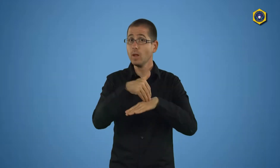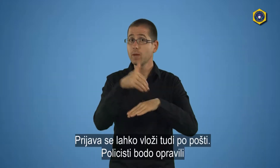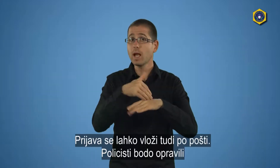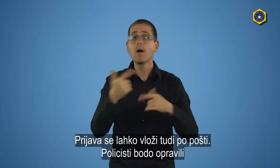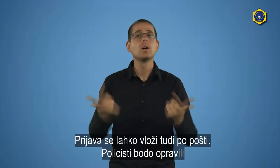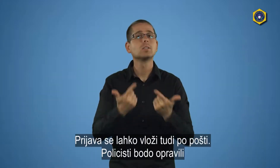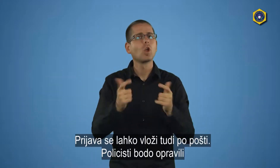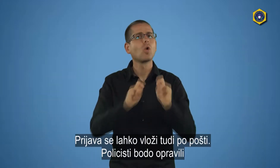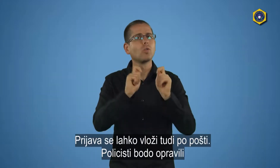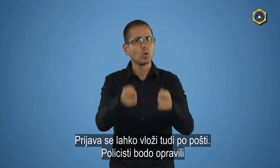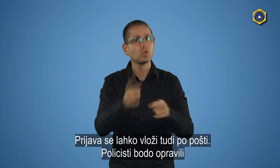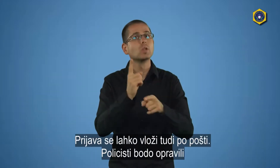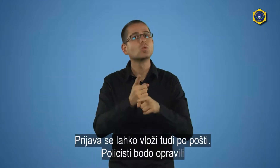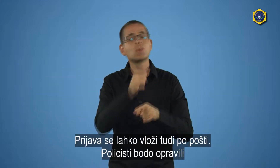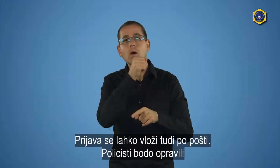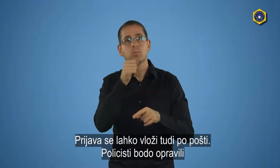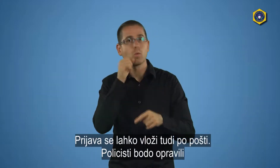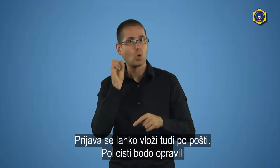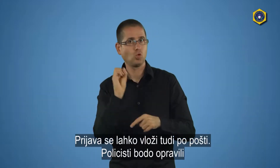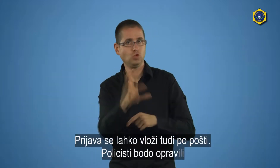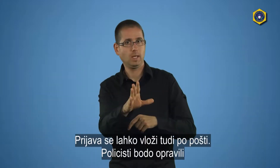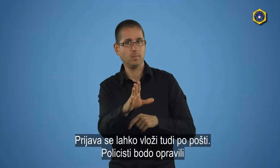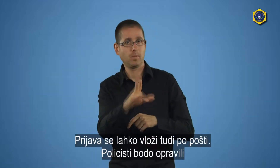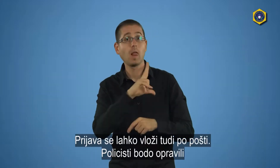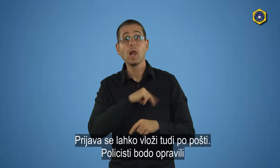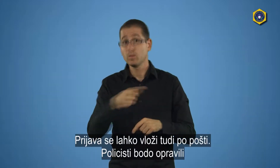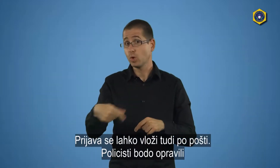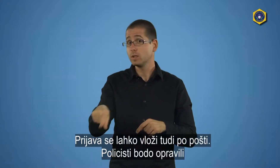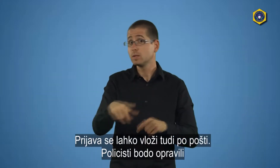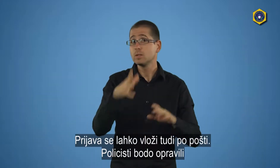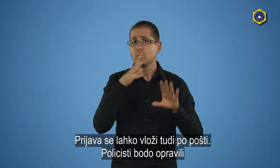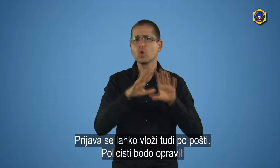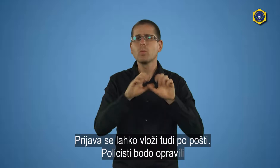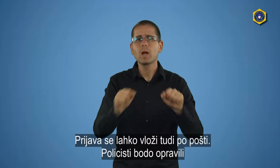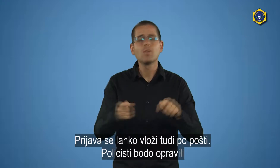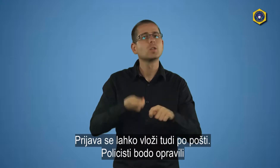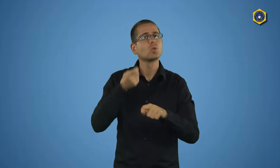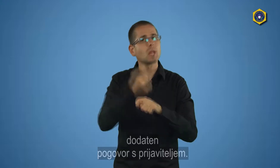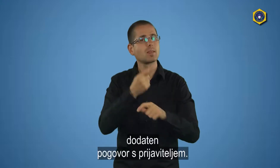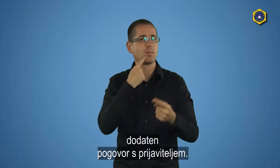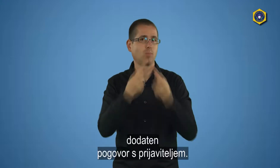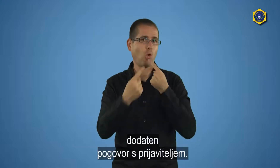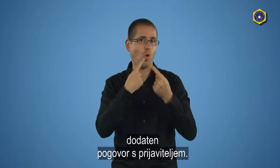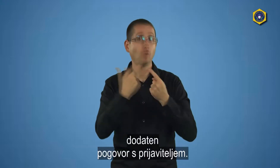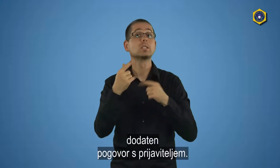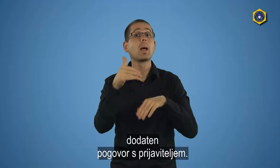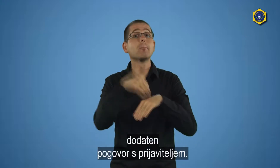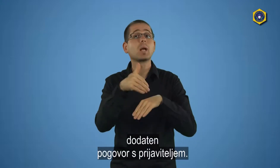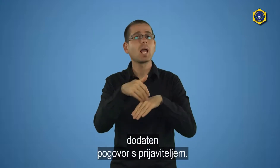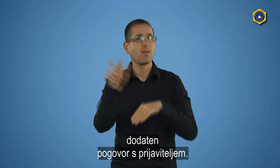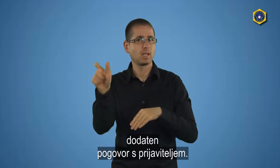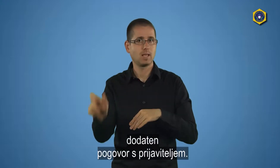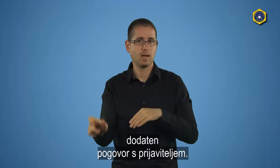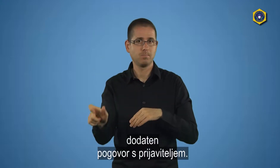Prijava se lahko vloži tudi po pošti. Policisti bodo opravili dodaten pogovor s prijaviteljem.